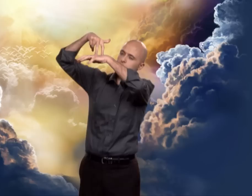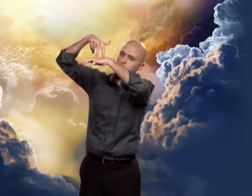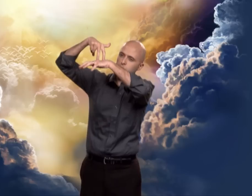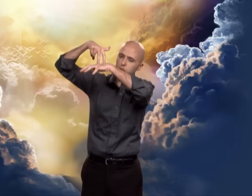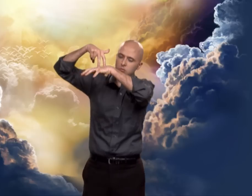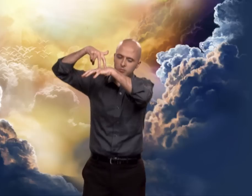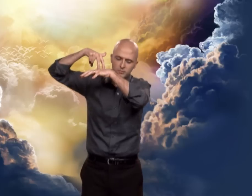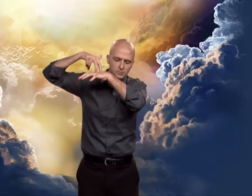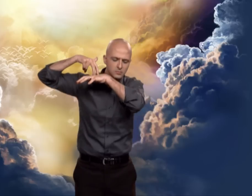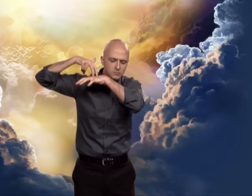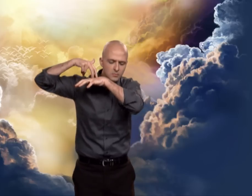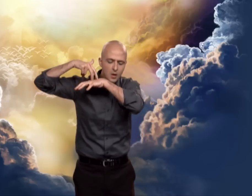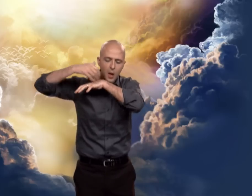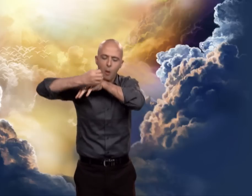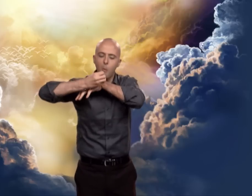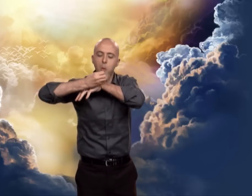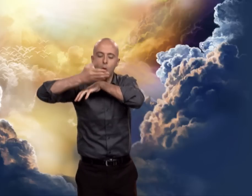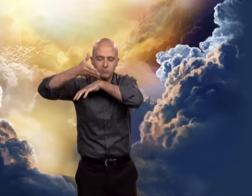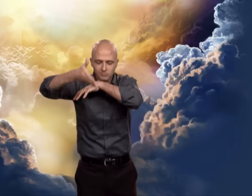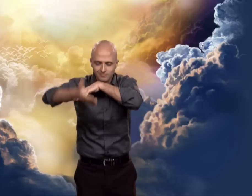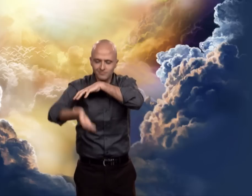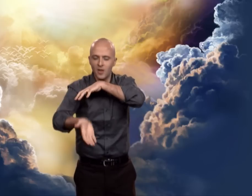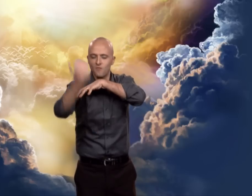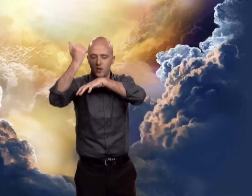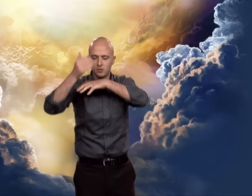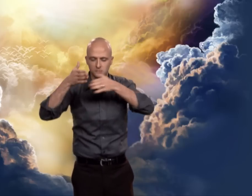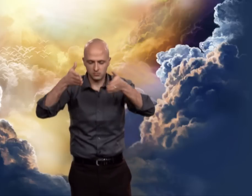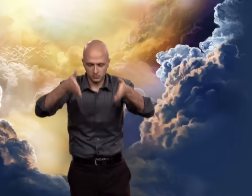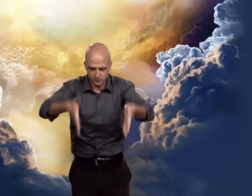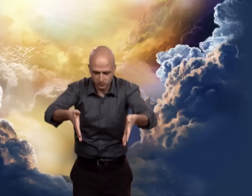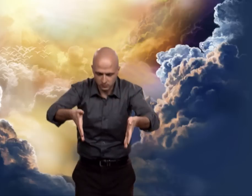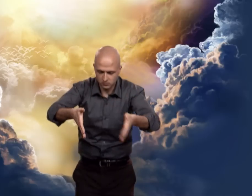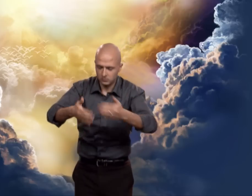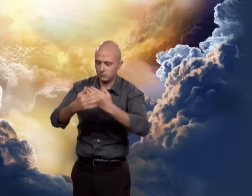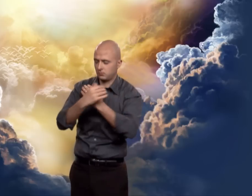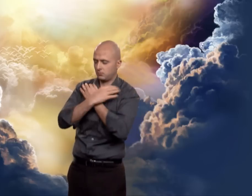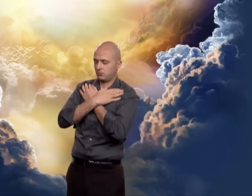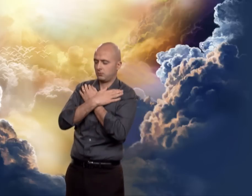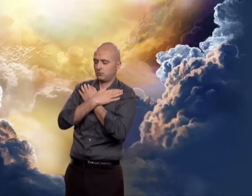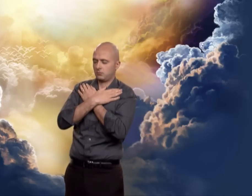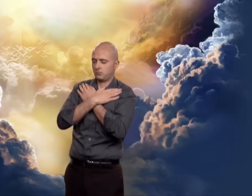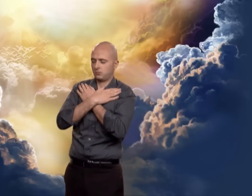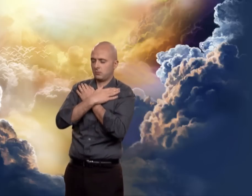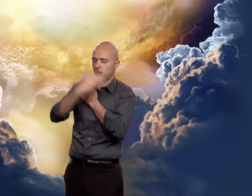aclamação: onde está, ó morte, a sua vitória? Onde está, ó morte, o seu aguilhão?